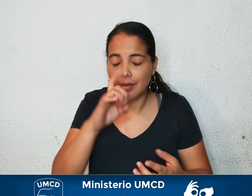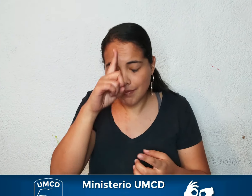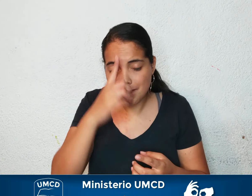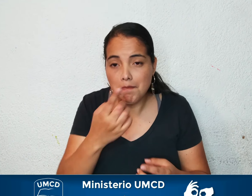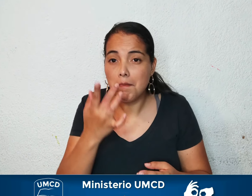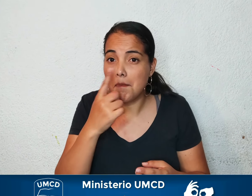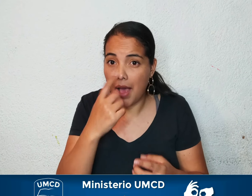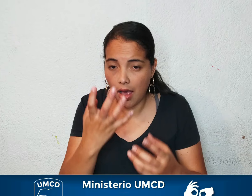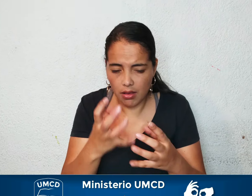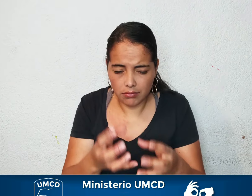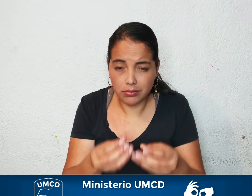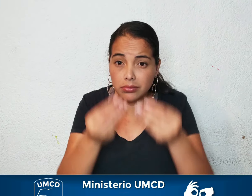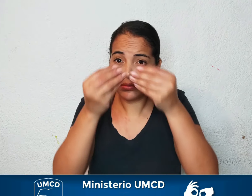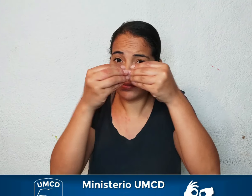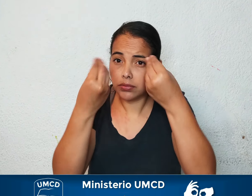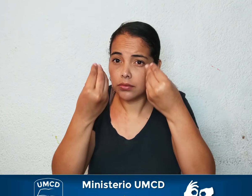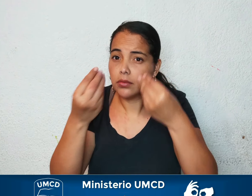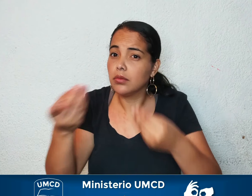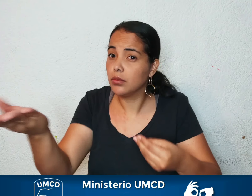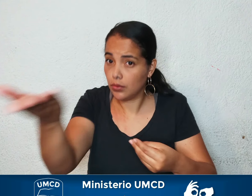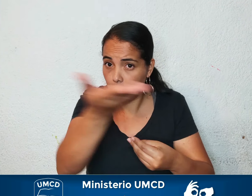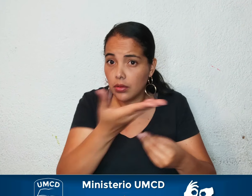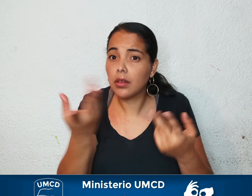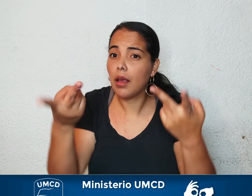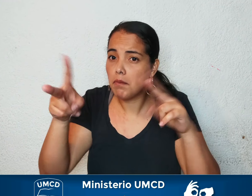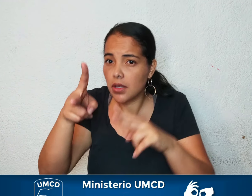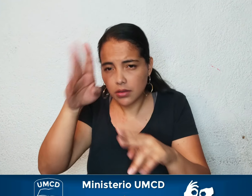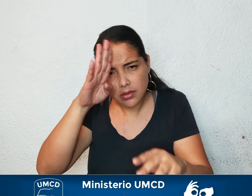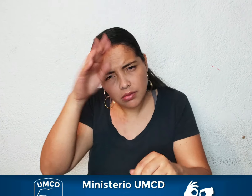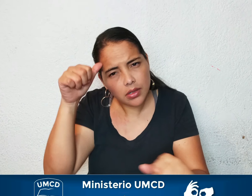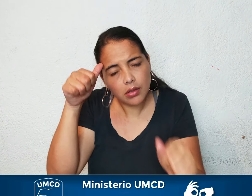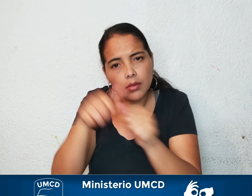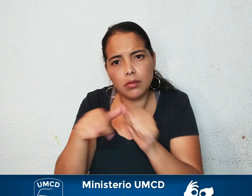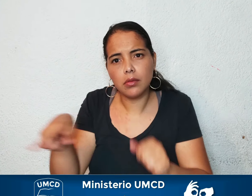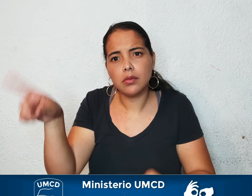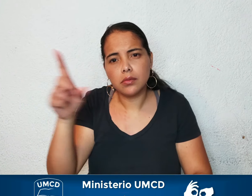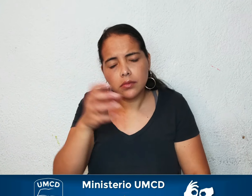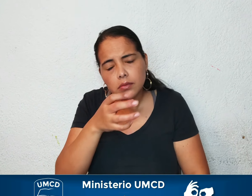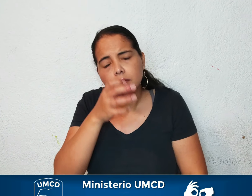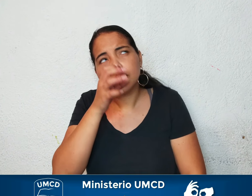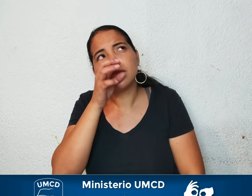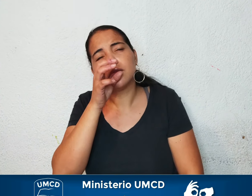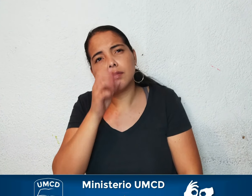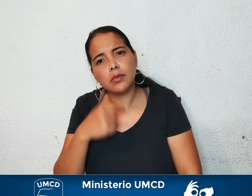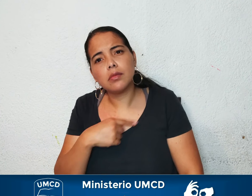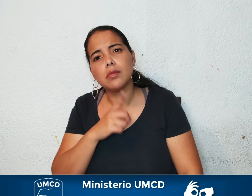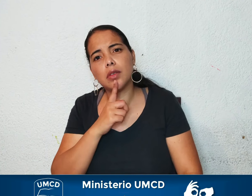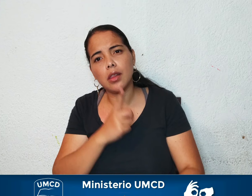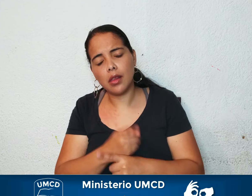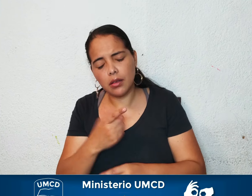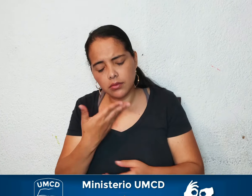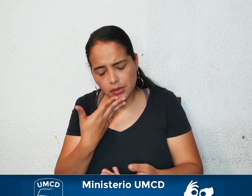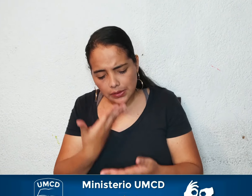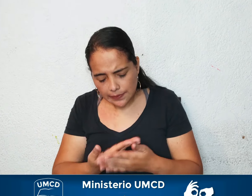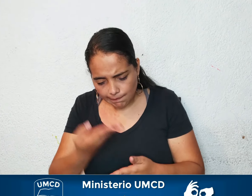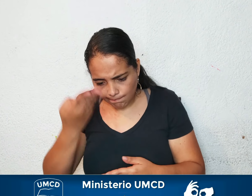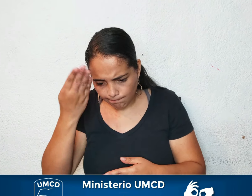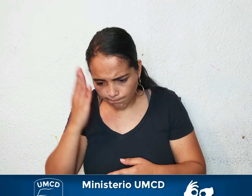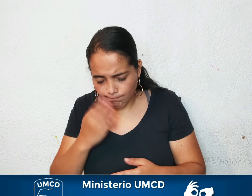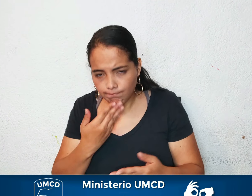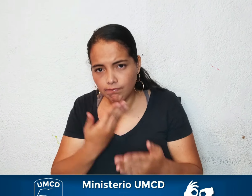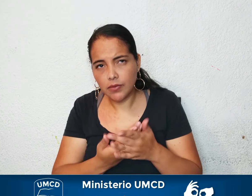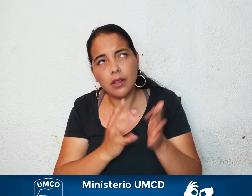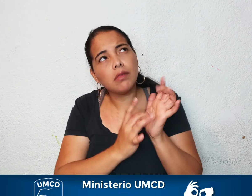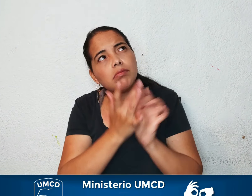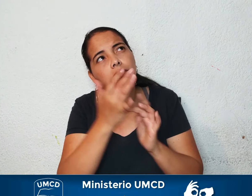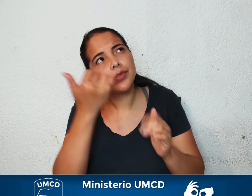es: tú quieres ser parte de eso, tú tienes que tomarlo, tú tienes que recibirlo, tienes que creerlo y